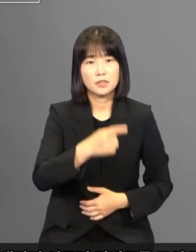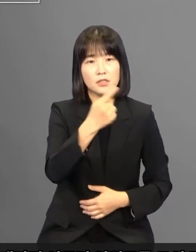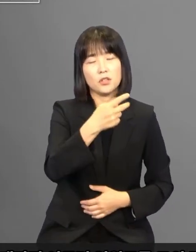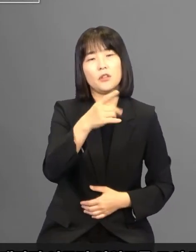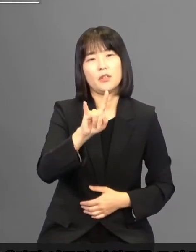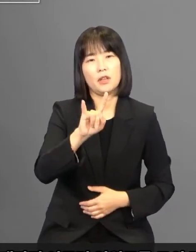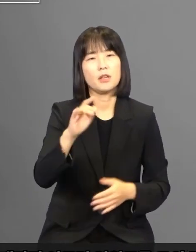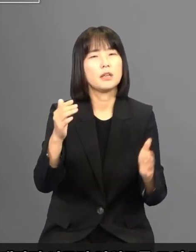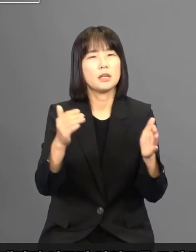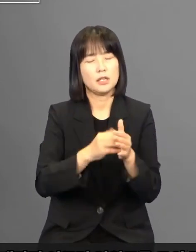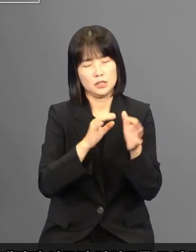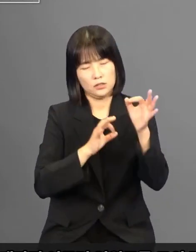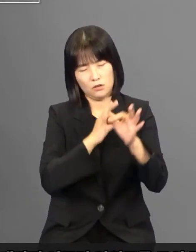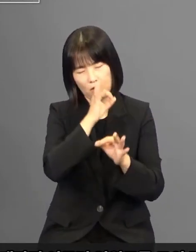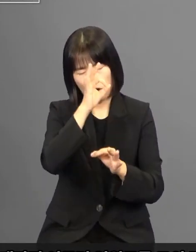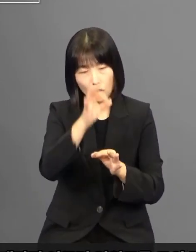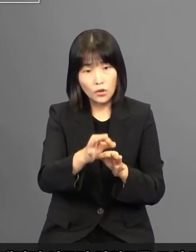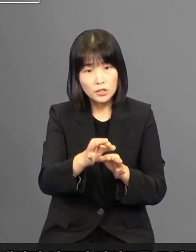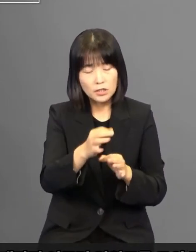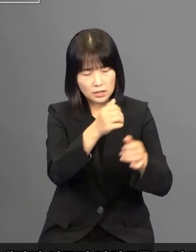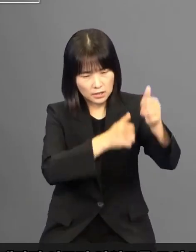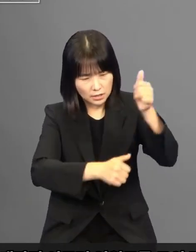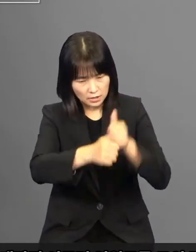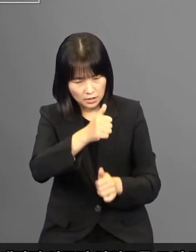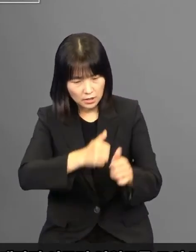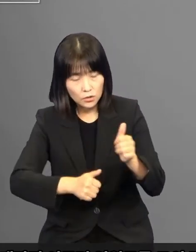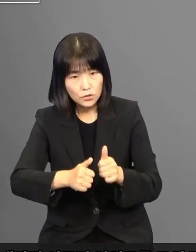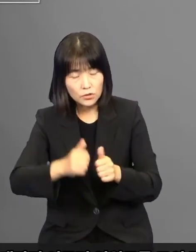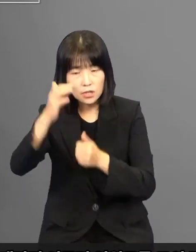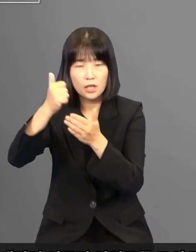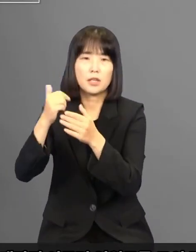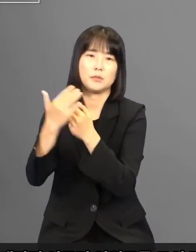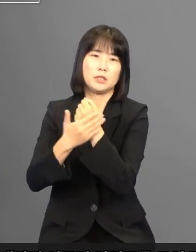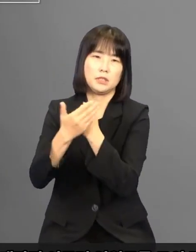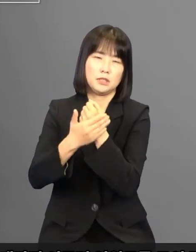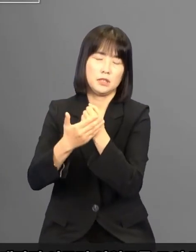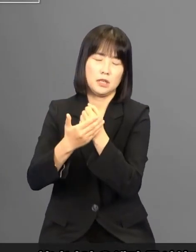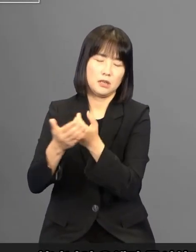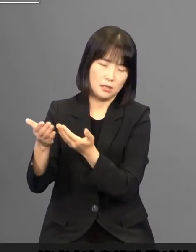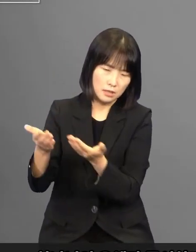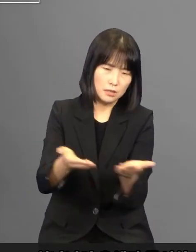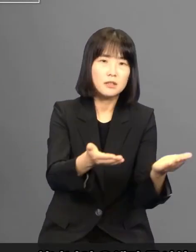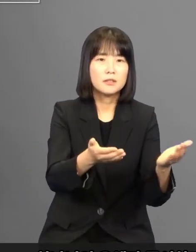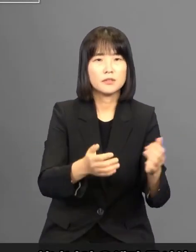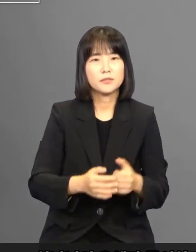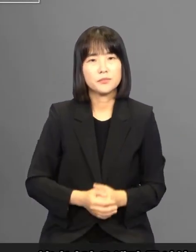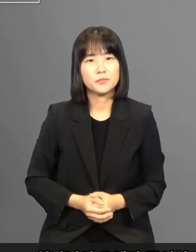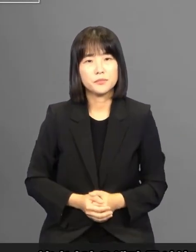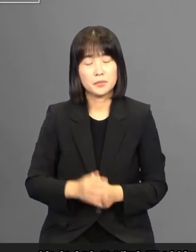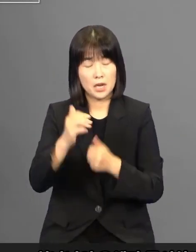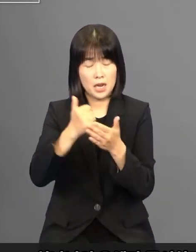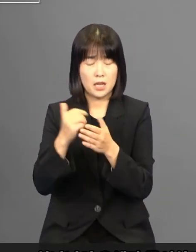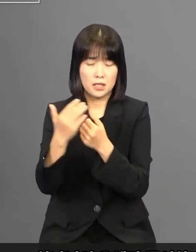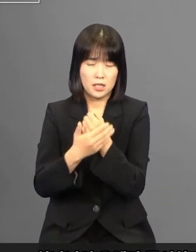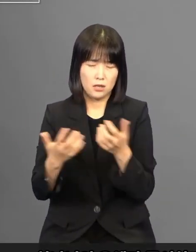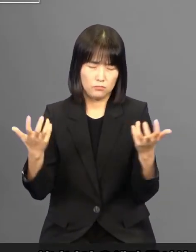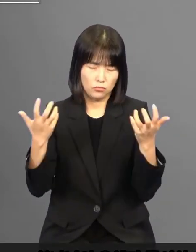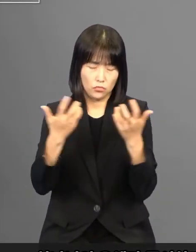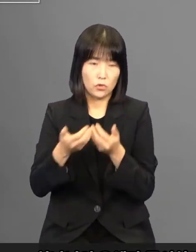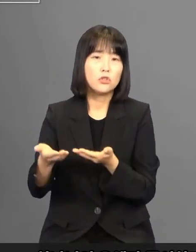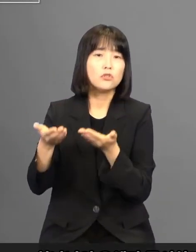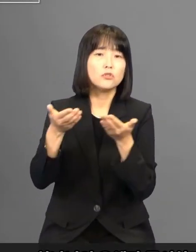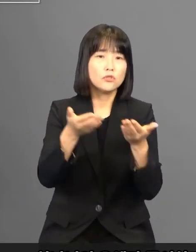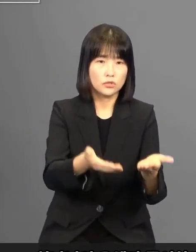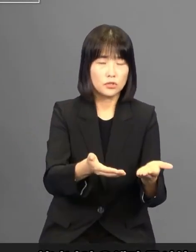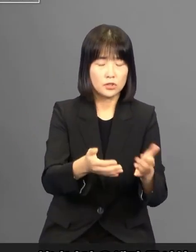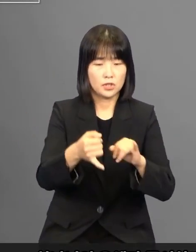이르러 영원토록 그의 자손들은 하나님의 은혜에서 벗어날 수 없다. 하나님의 은혜가 풍성하게 부어지게